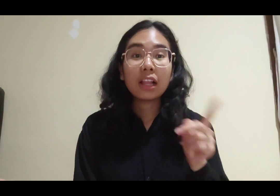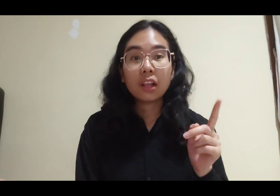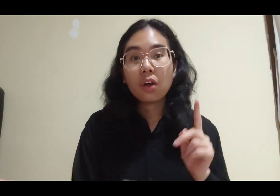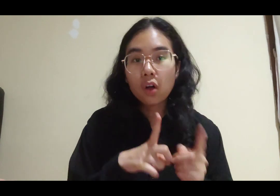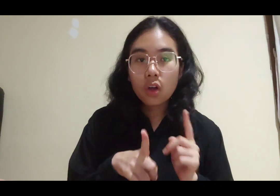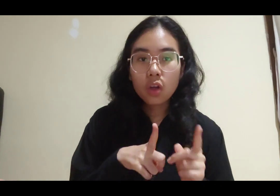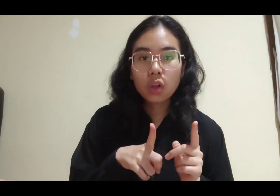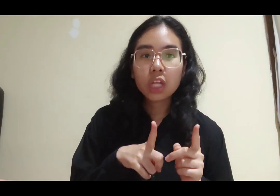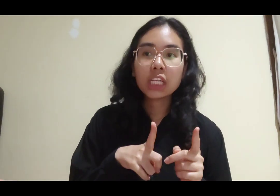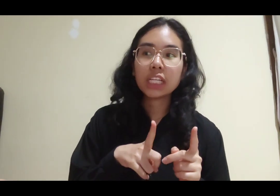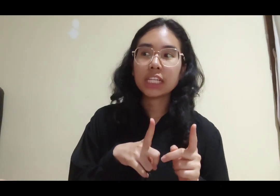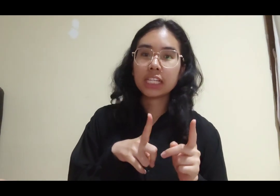kalau